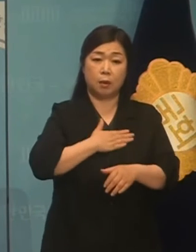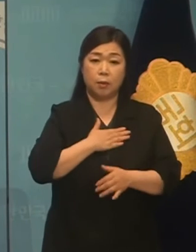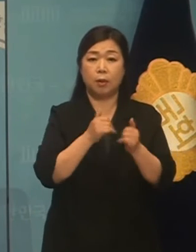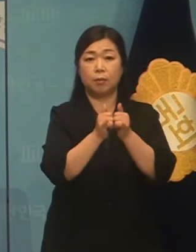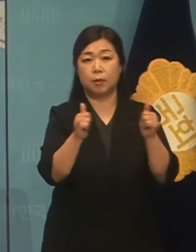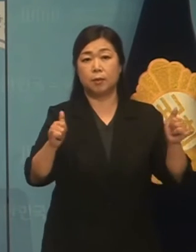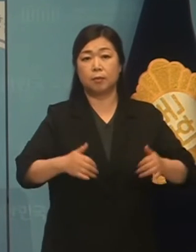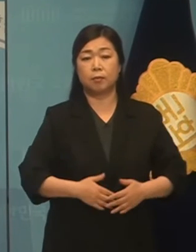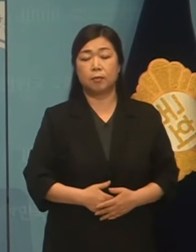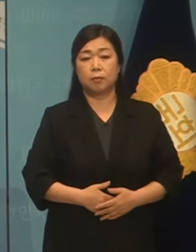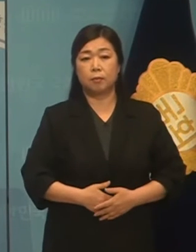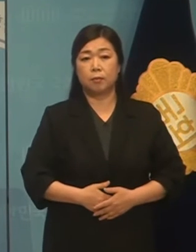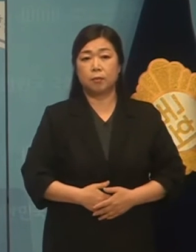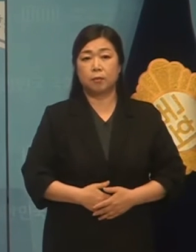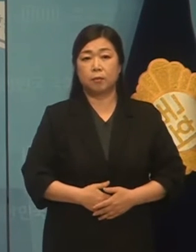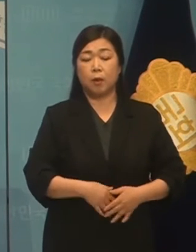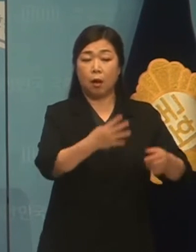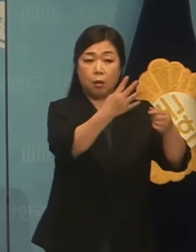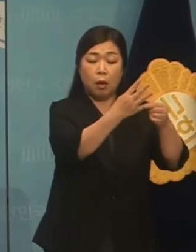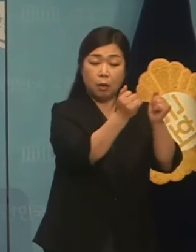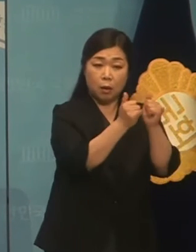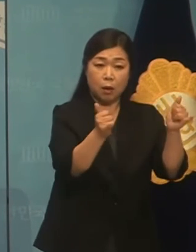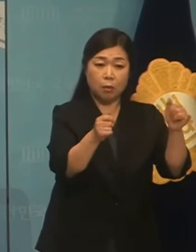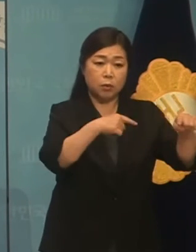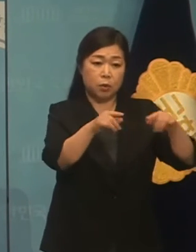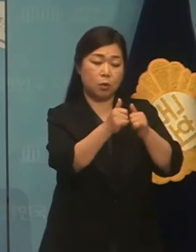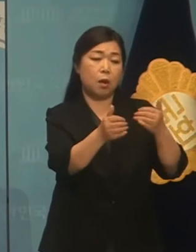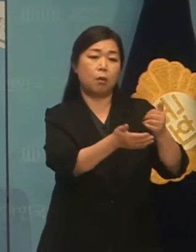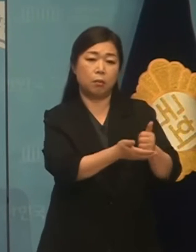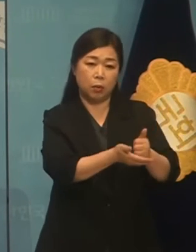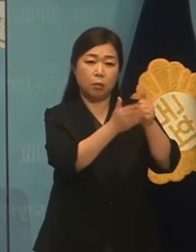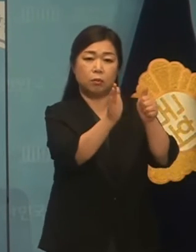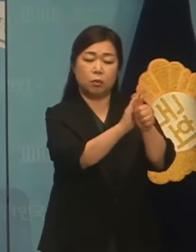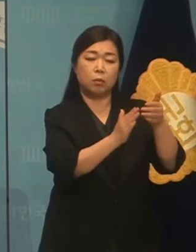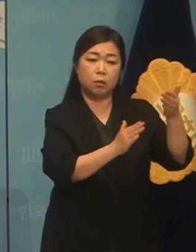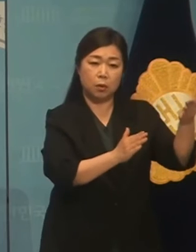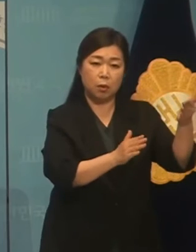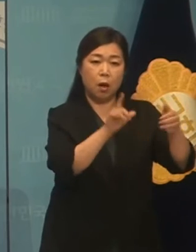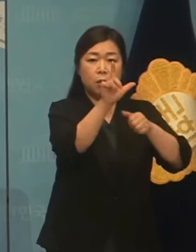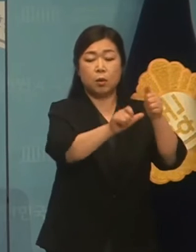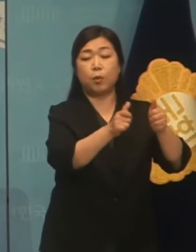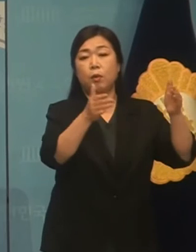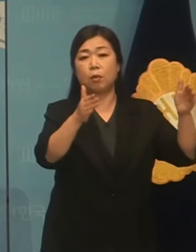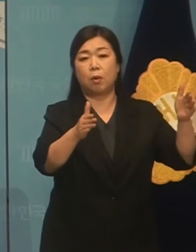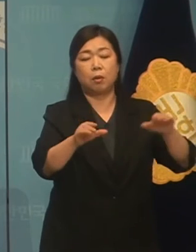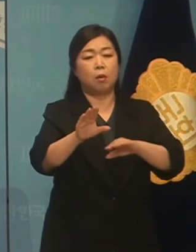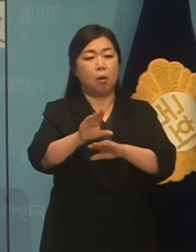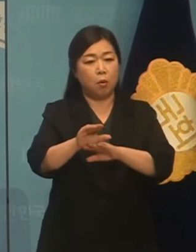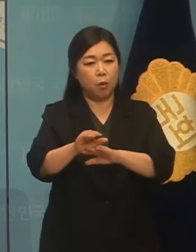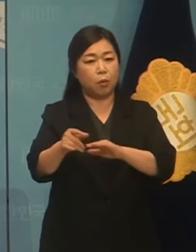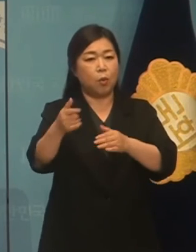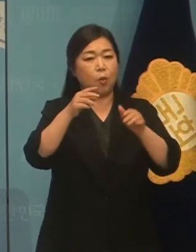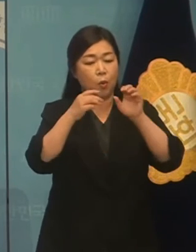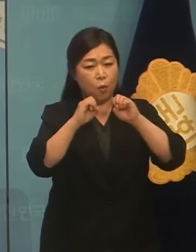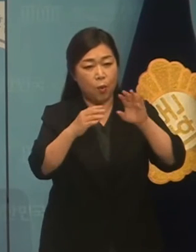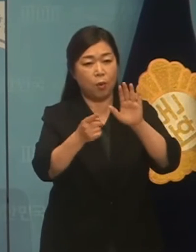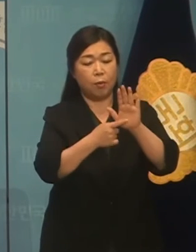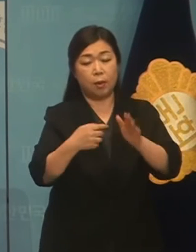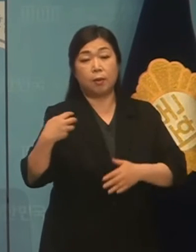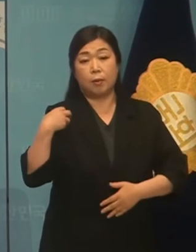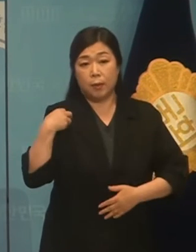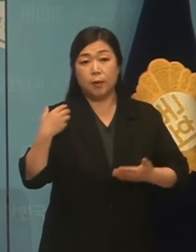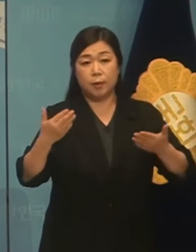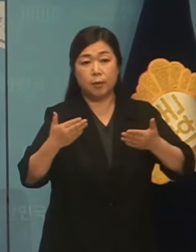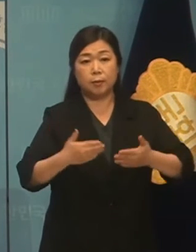사람입니다. 네 분의 정치 지도자를 모시면서 저는 15년 동안 언론 홍보 담당으로